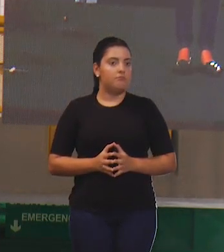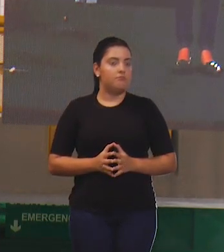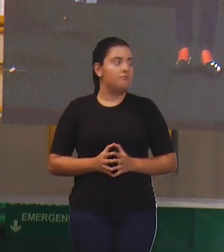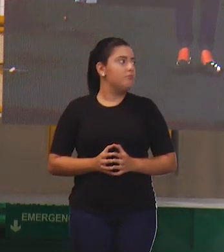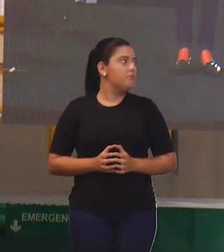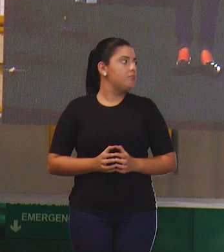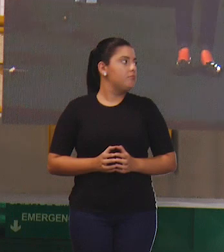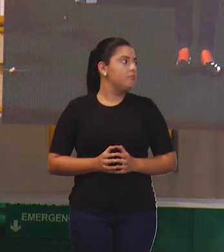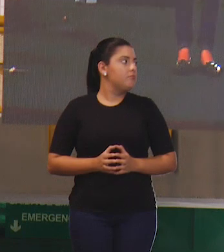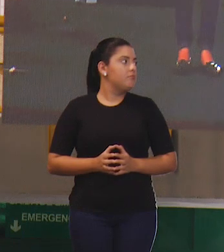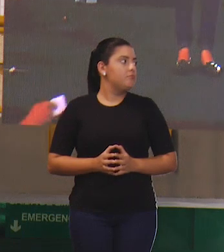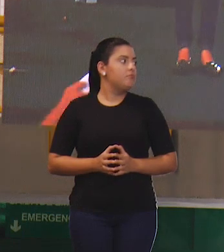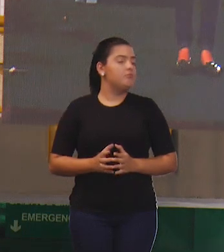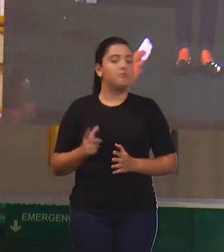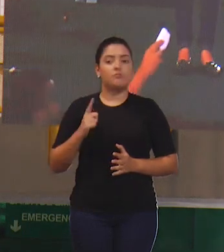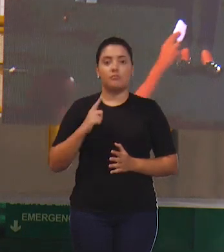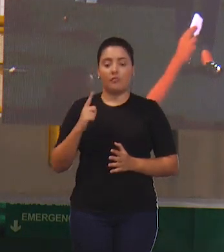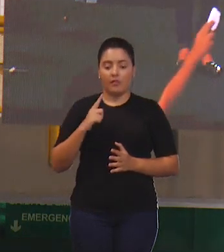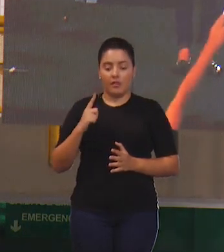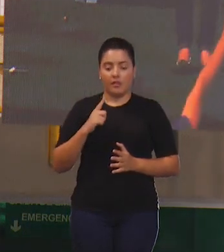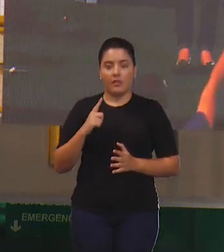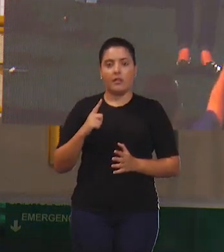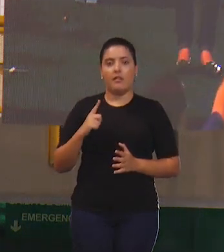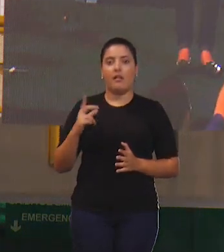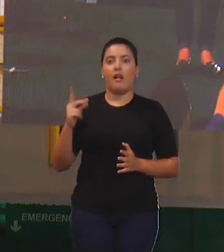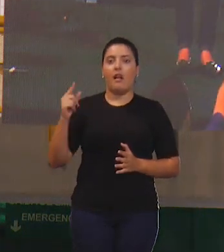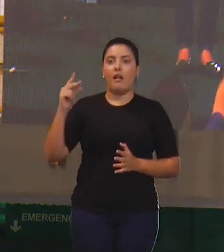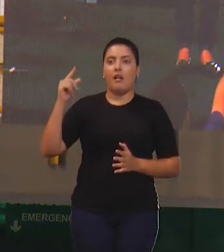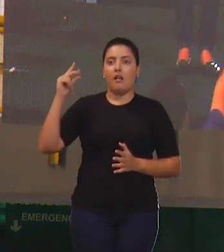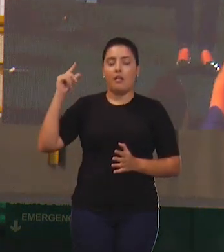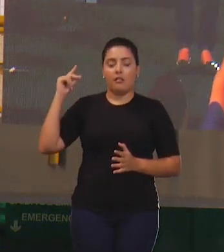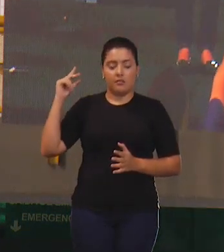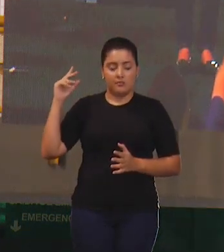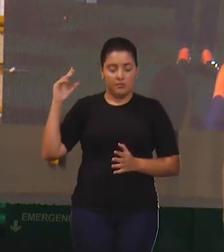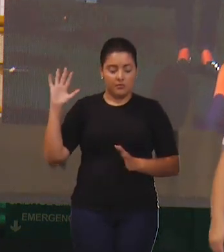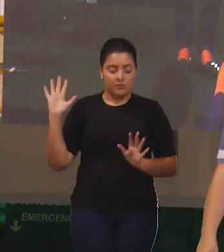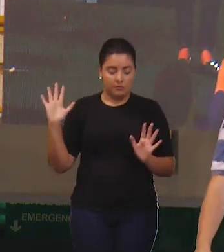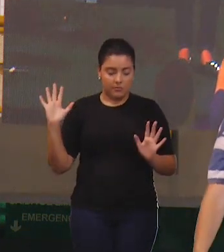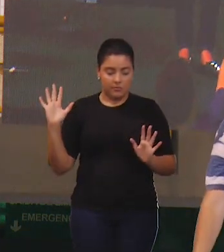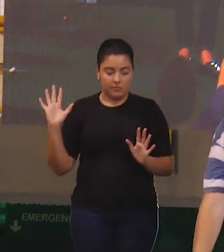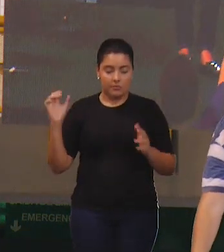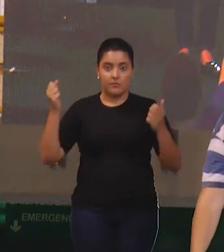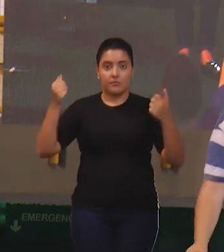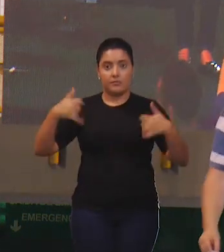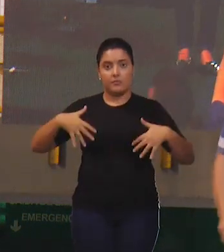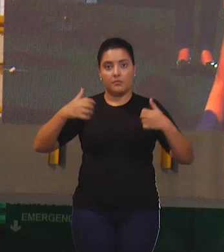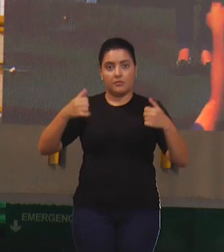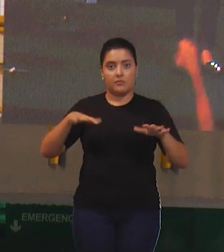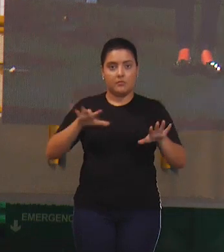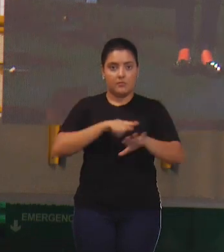né? Existem algumas lendas aí que tem certo fundamento, viu? Depois eu vou falar sobre isso.